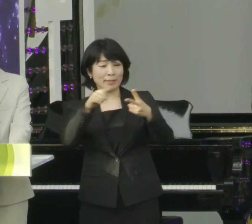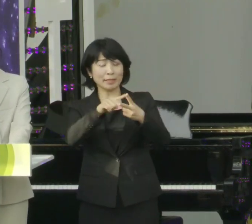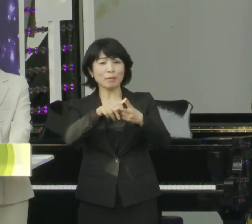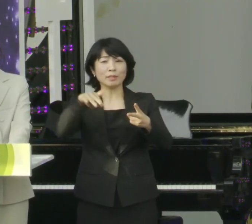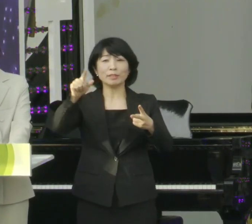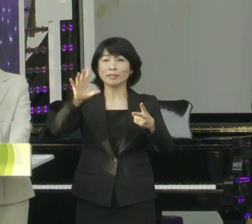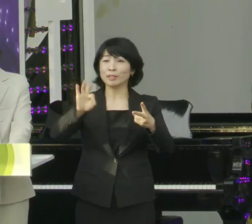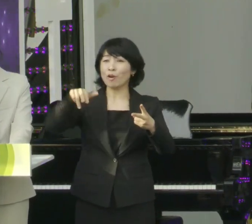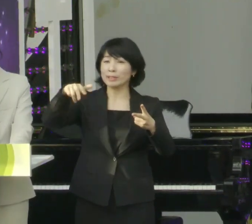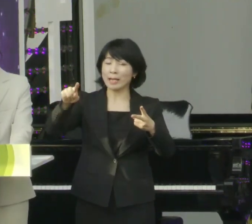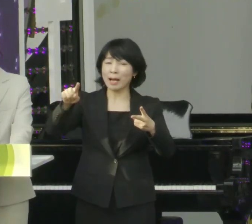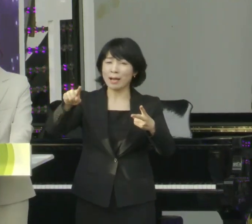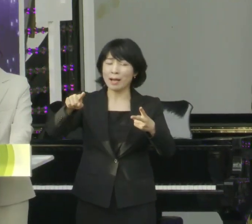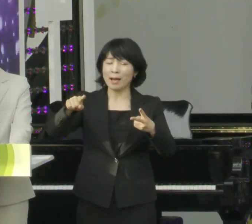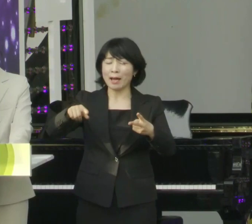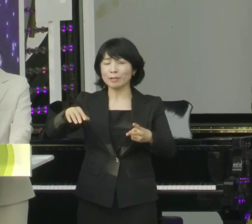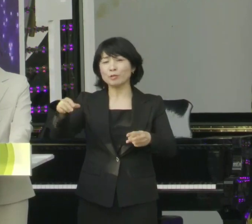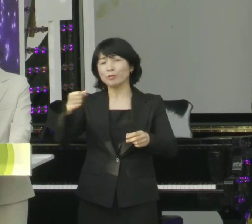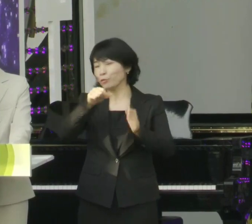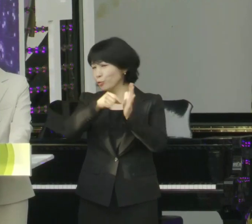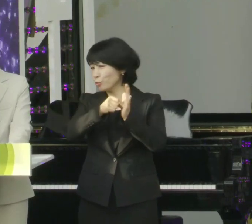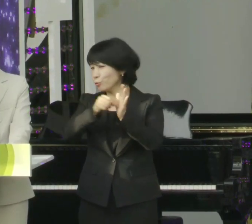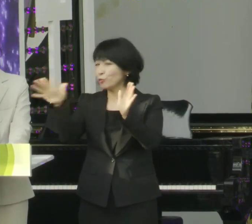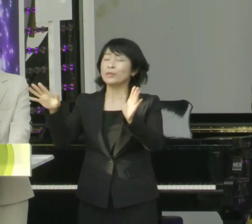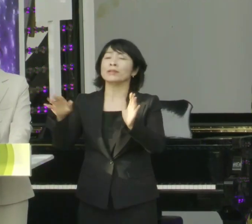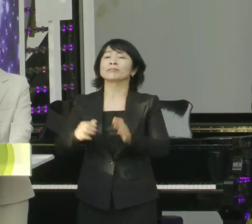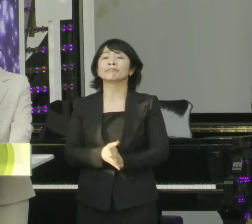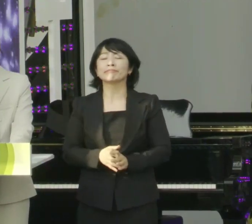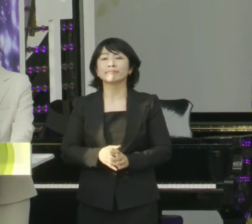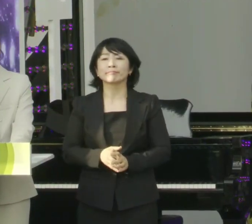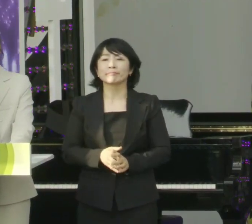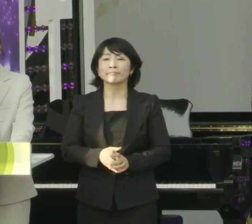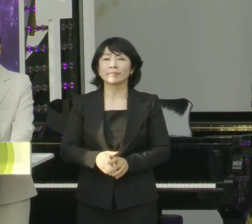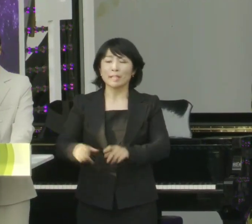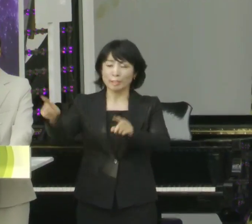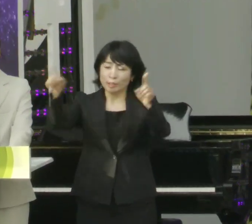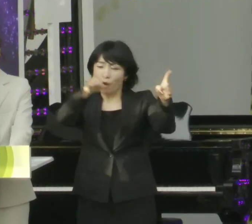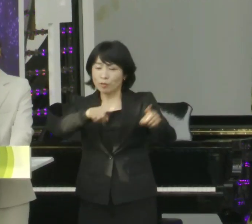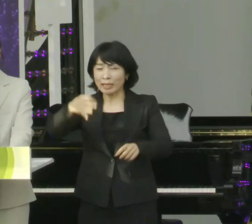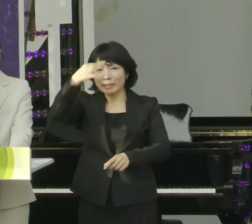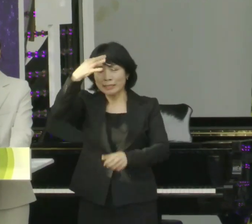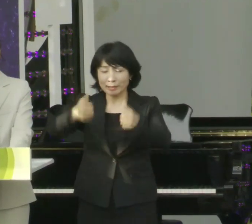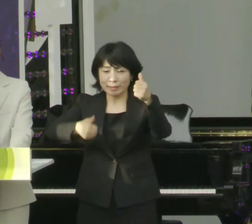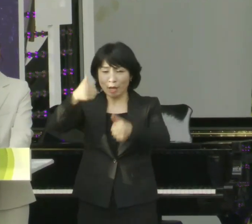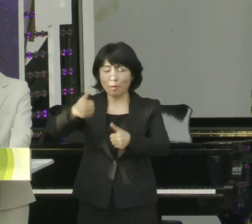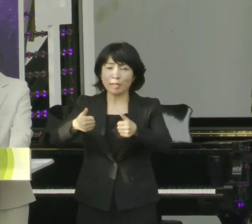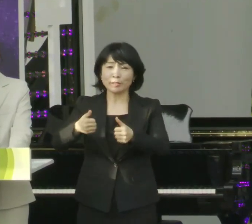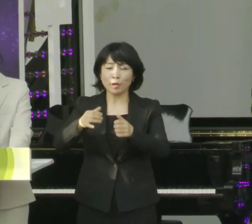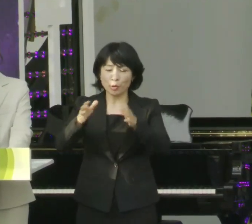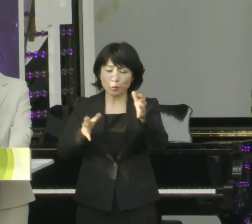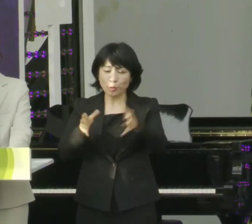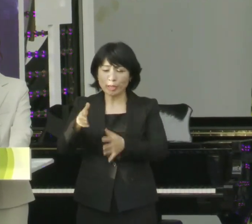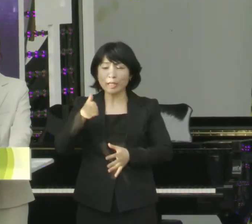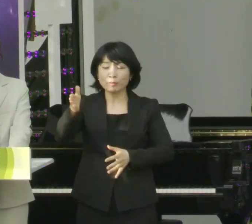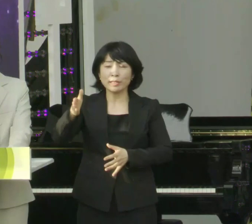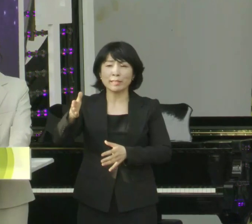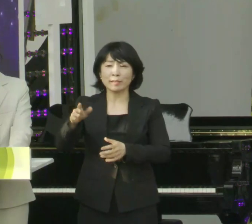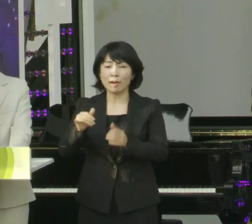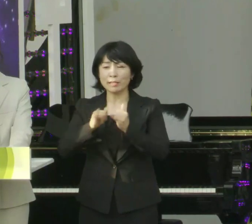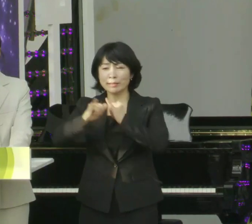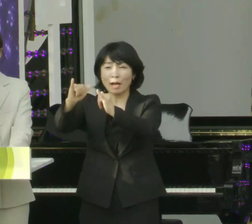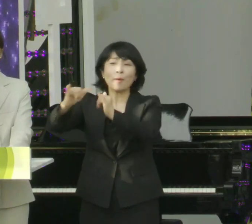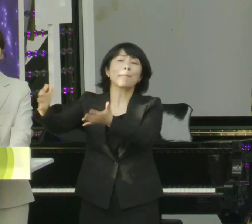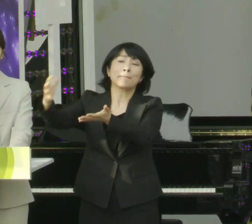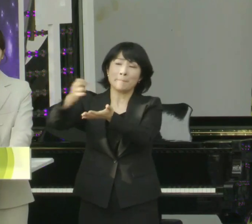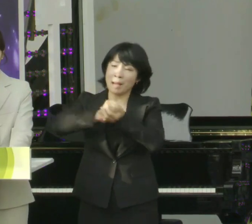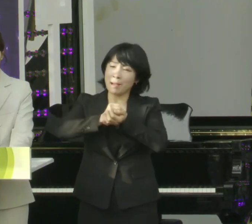제작으로 유명하신데요. 대한민국 청자 공모전 최우수상, 전국기능경기대회 도자기 부문 1위 등 각종